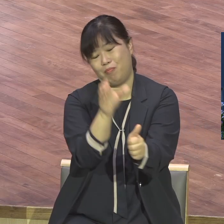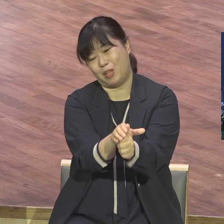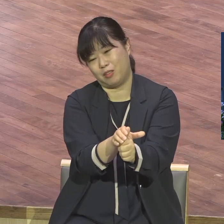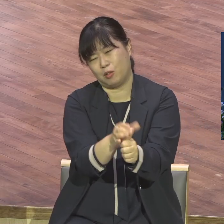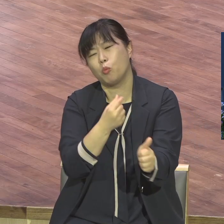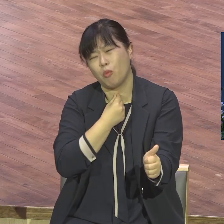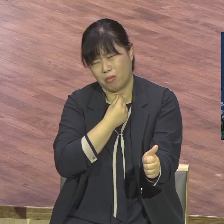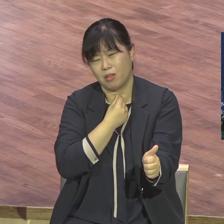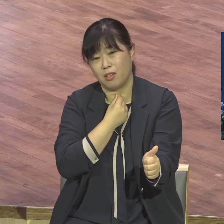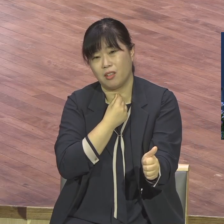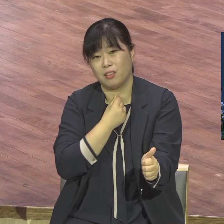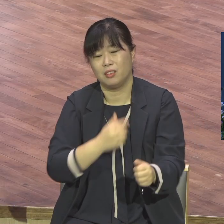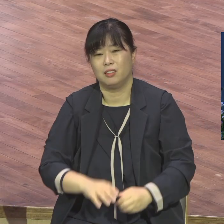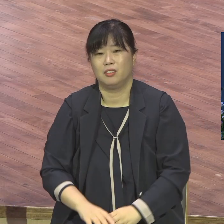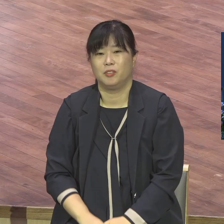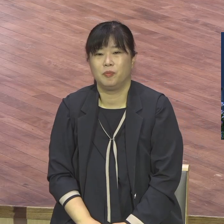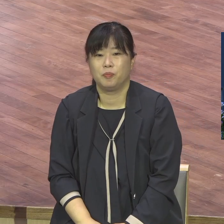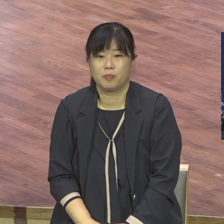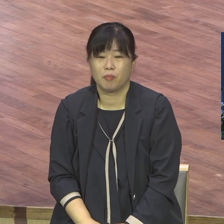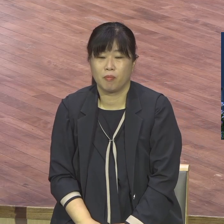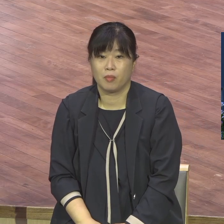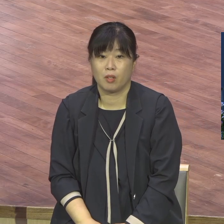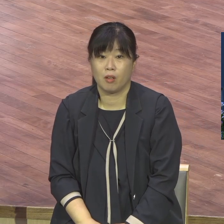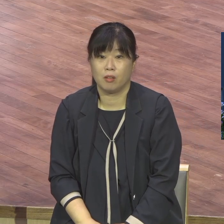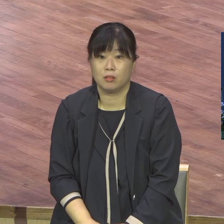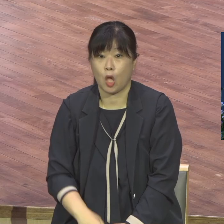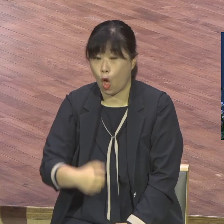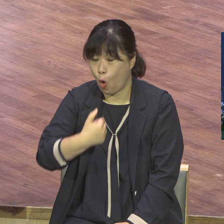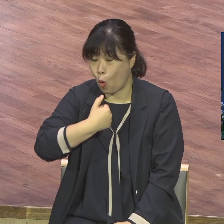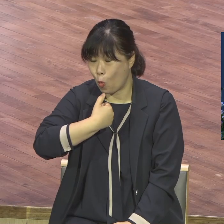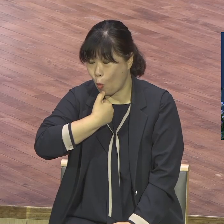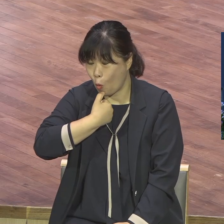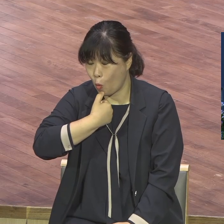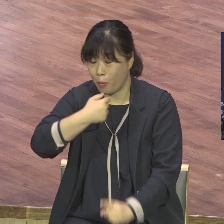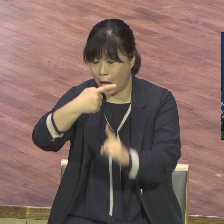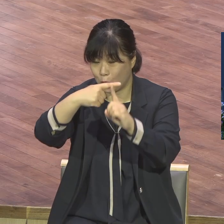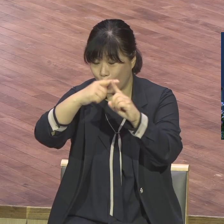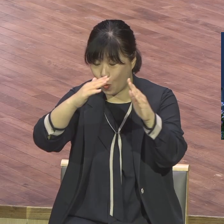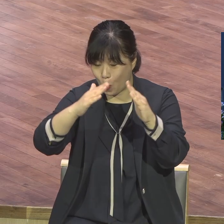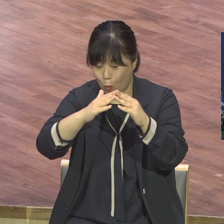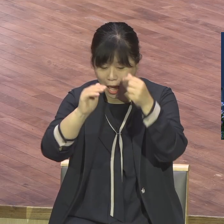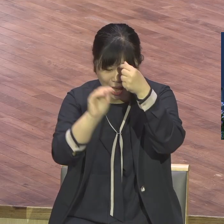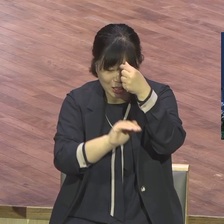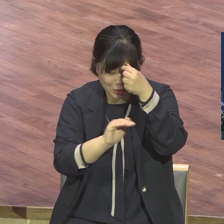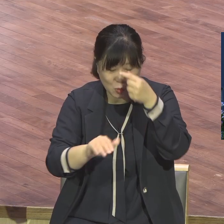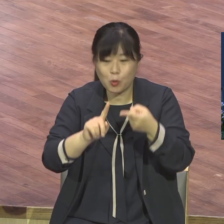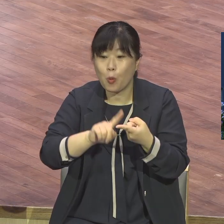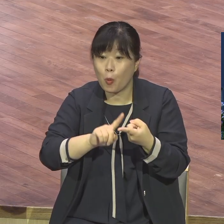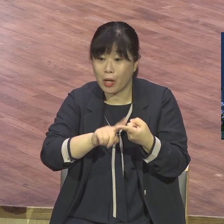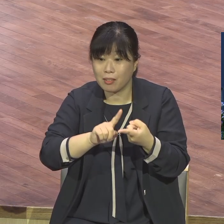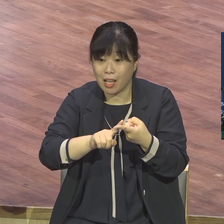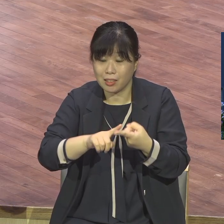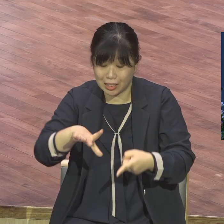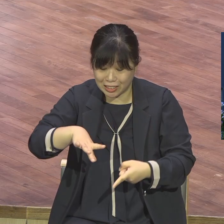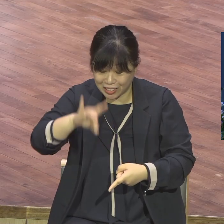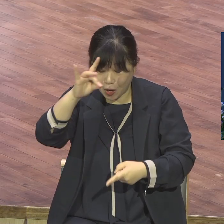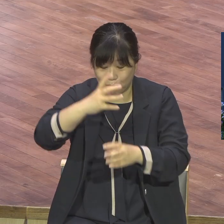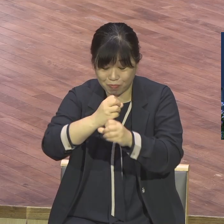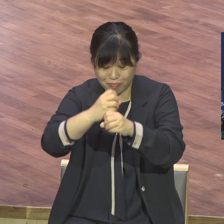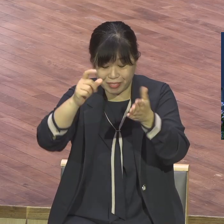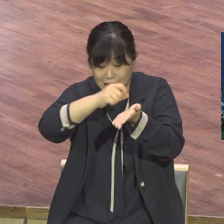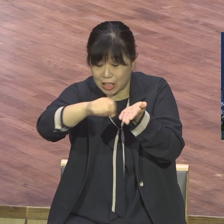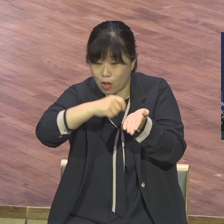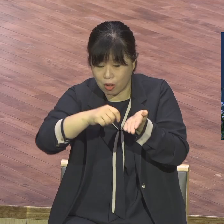우선적으로 로마 교회 성도들이 장점을 부각하면서 이들과 공감대를 형성하고 있습니다. 이들에게